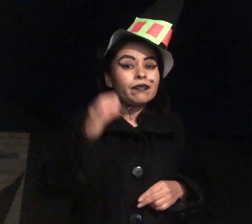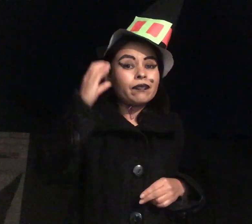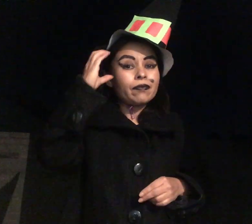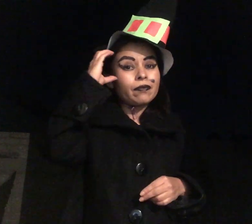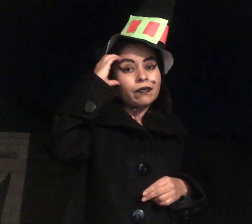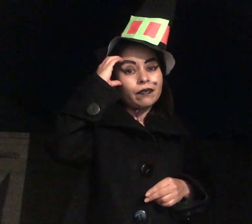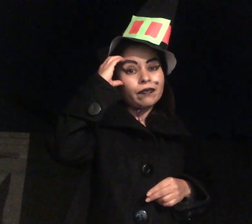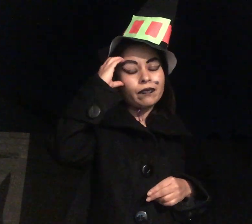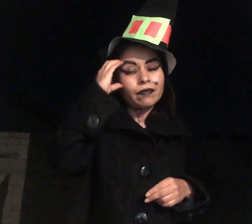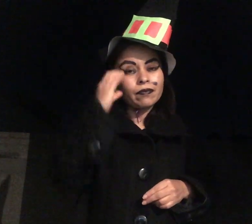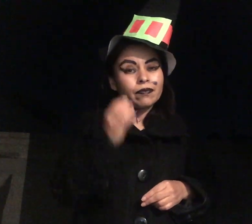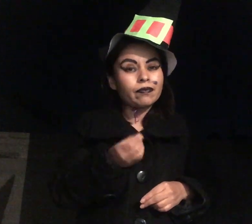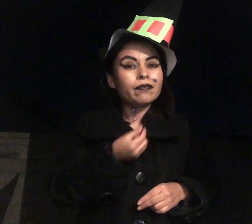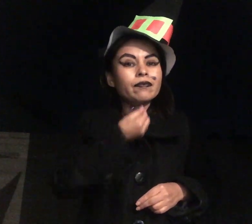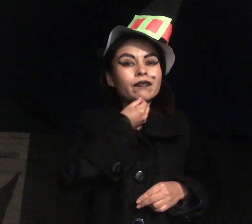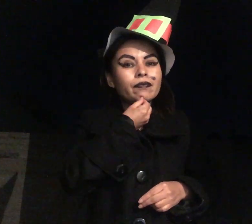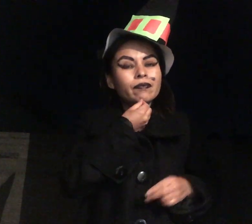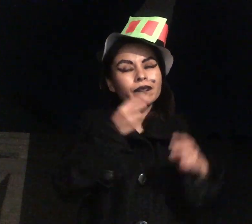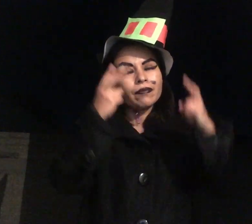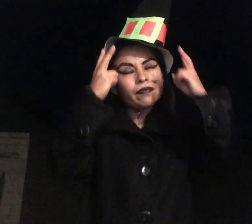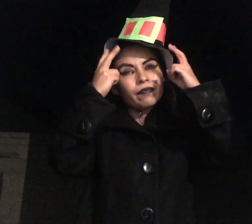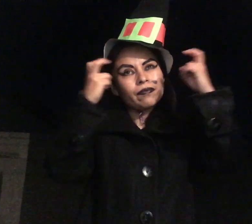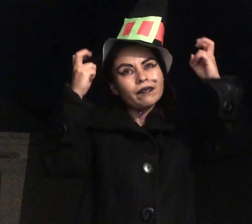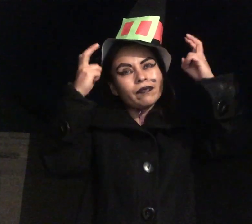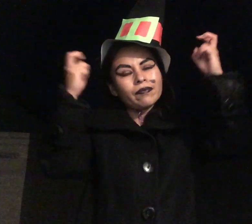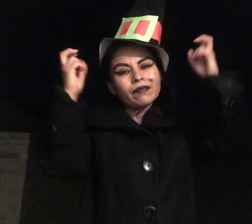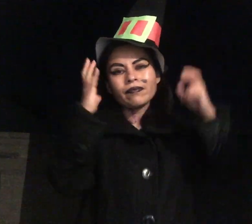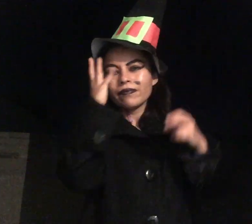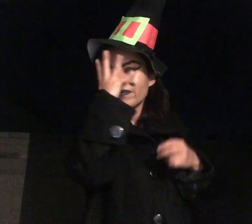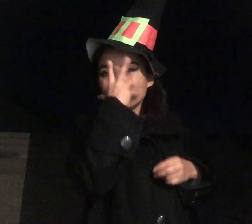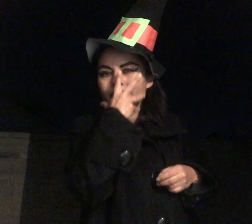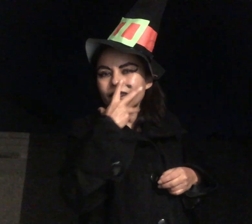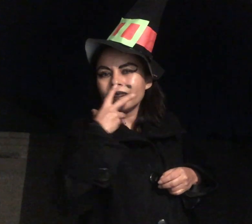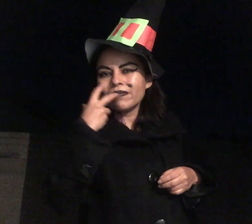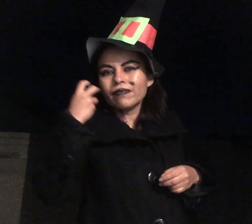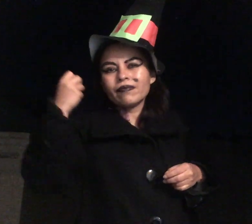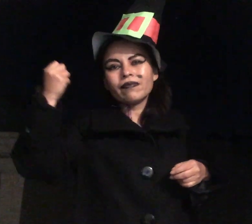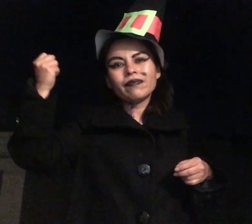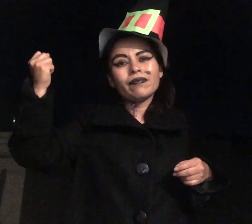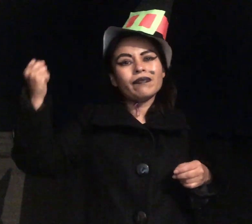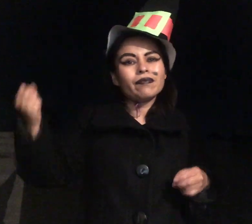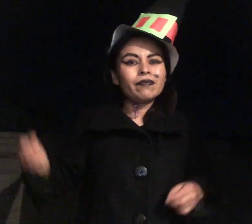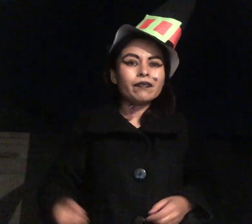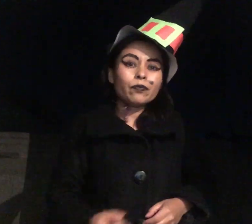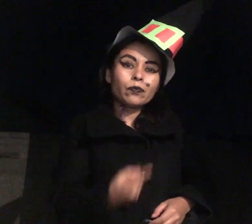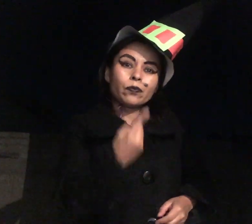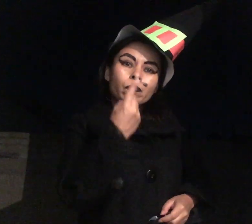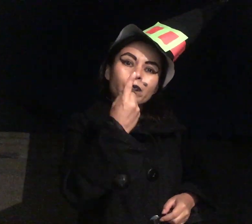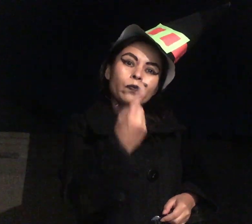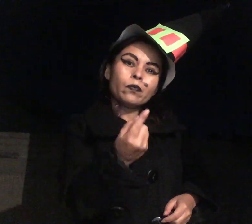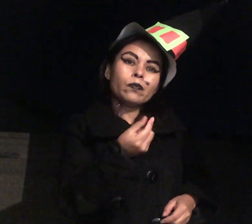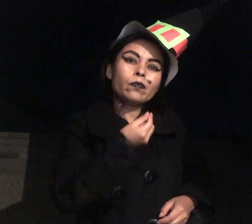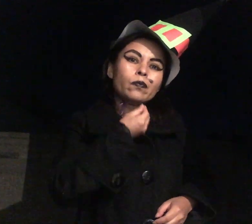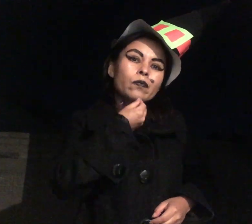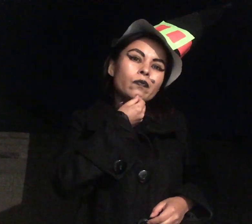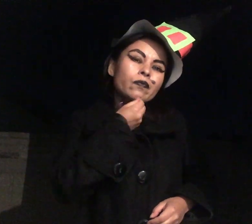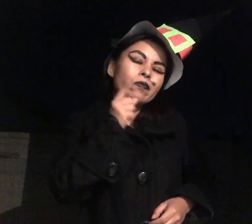Sus camitas con lindos sueños dan tintón, tintón, tintán. Una